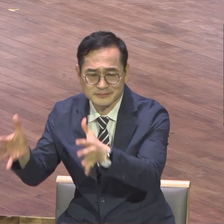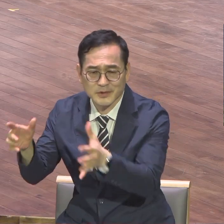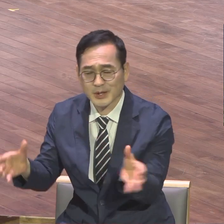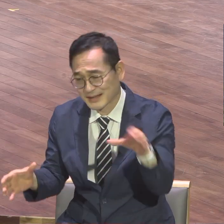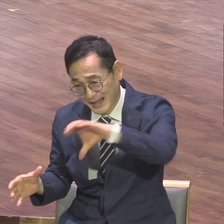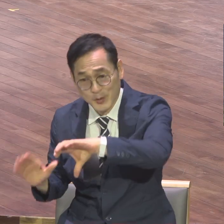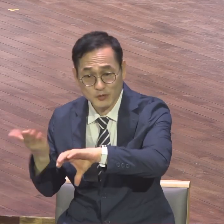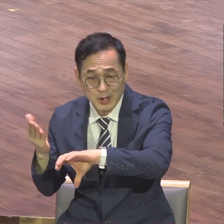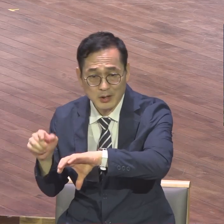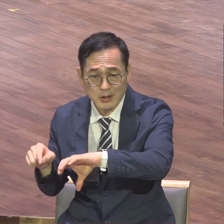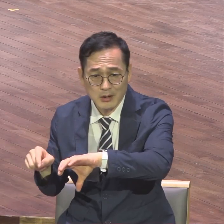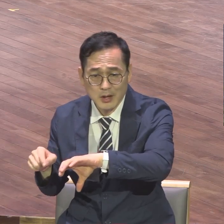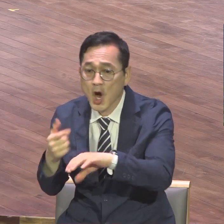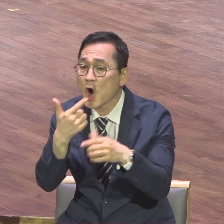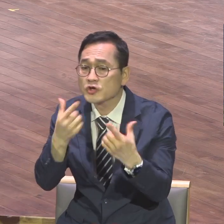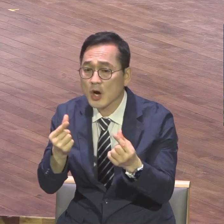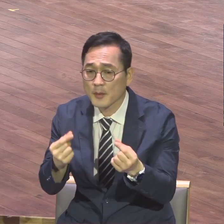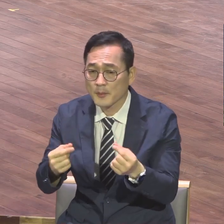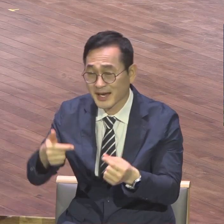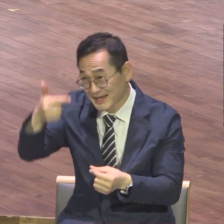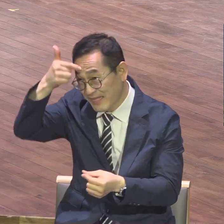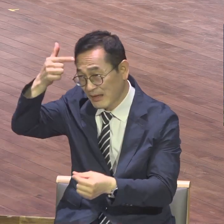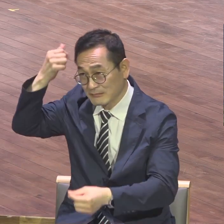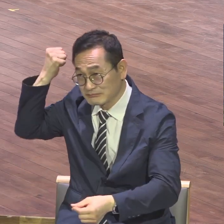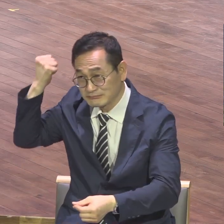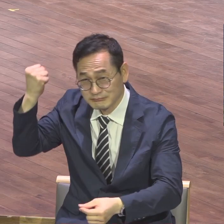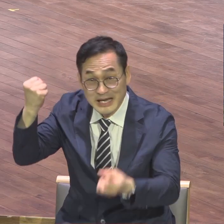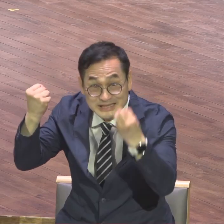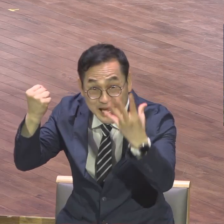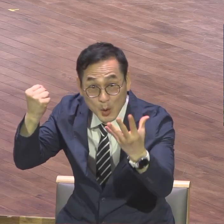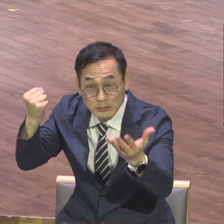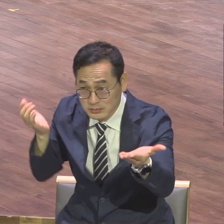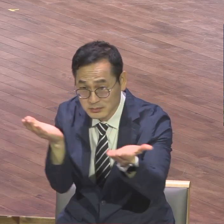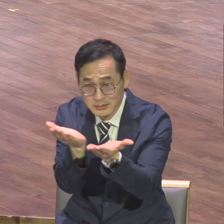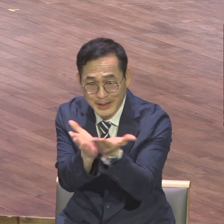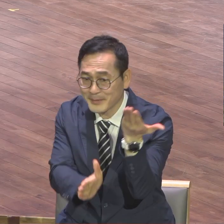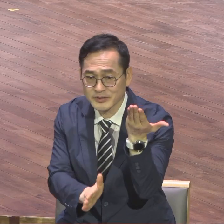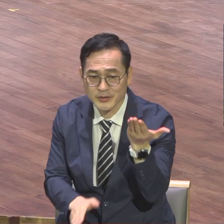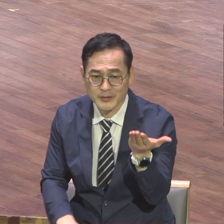과거의 고정관념, 그 잡혀 있어서는 이제 살아남지를